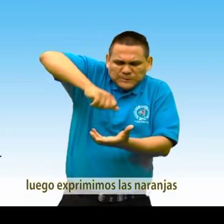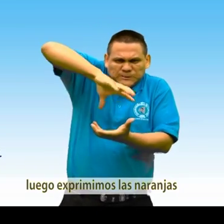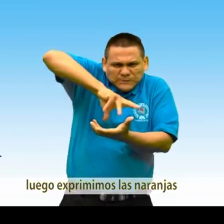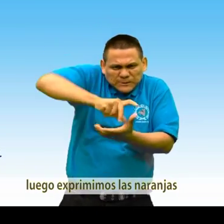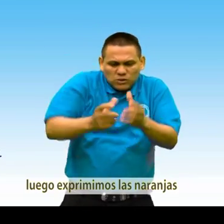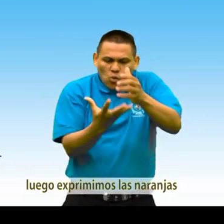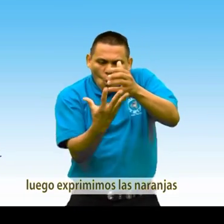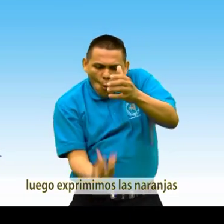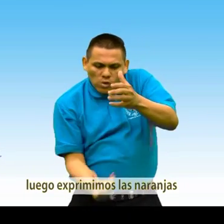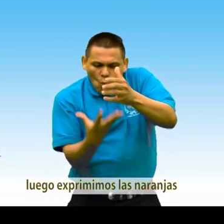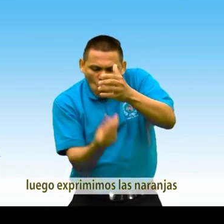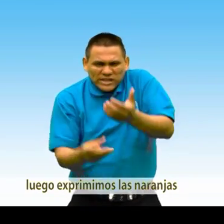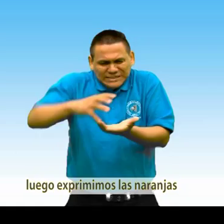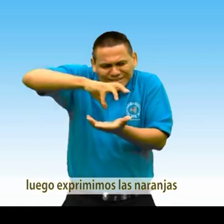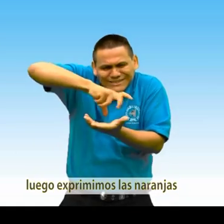Luego exprimimos las naranjas.